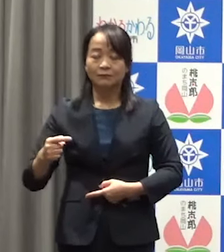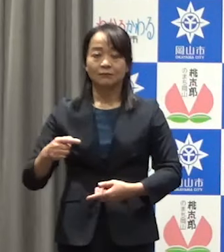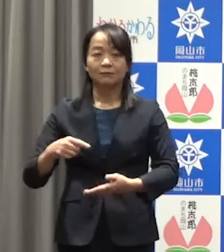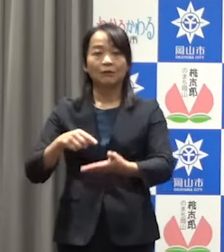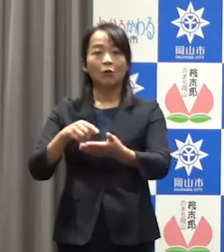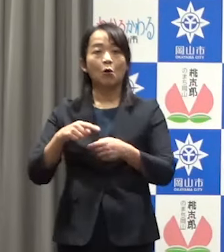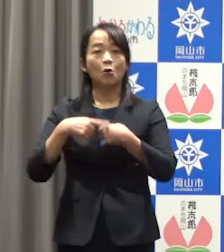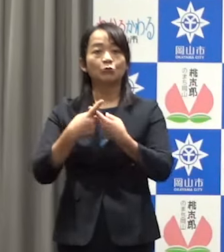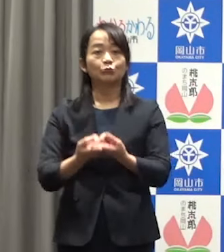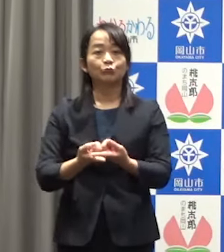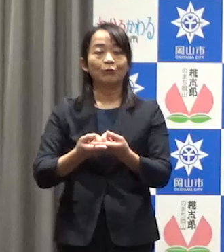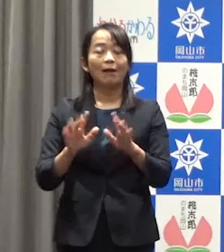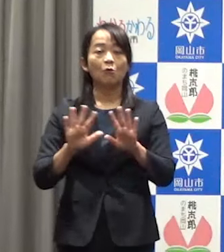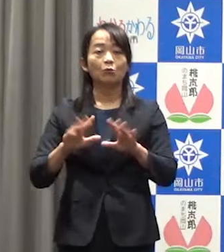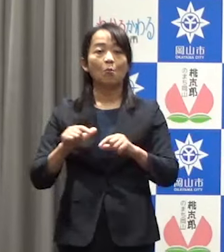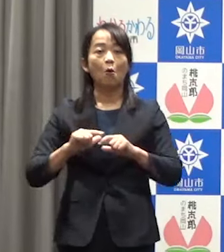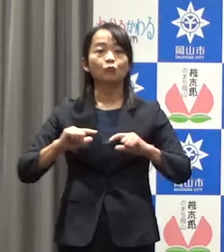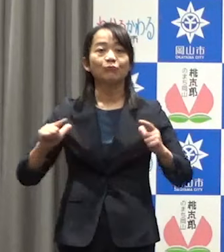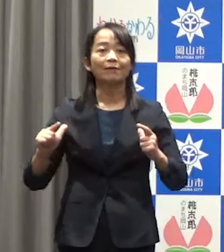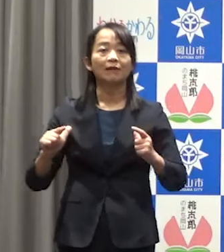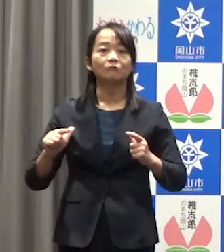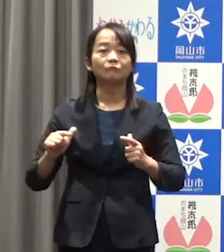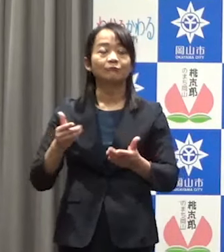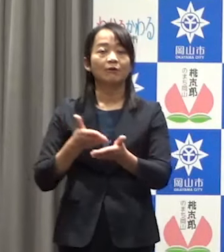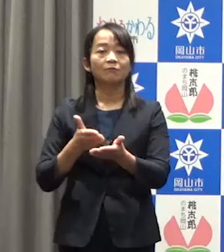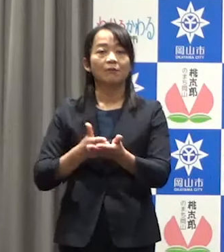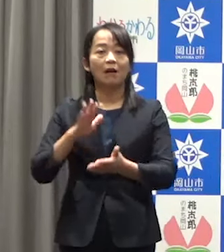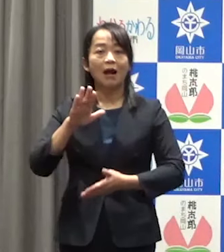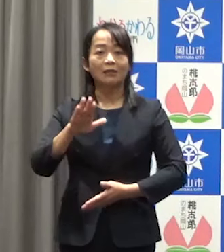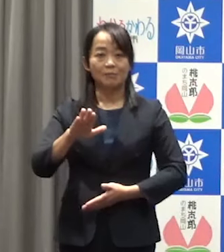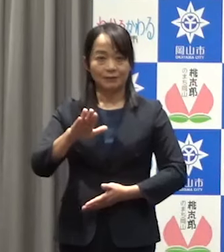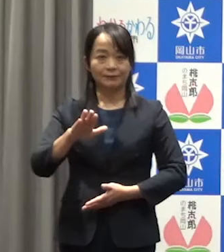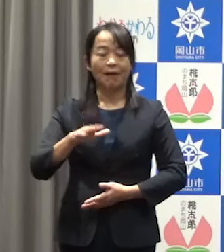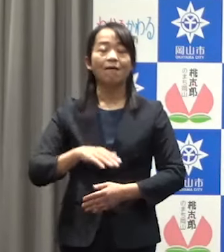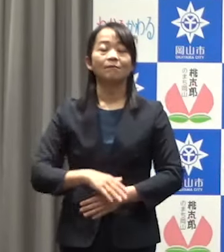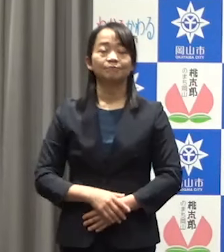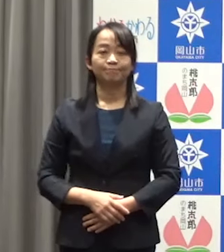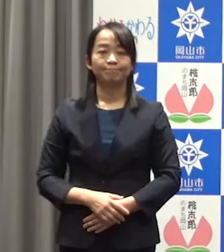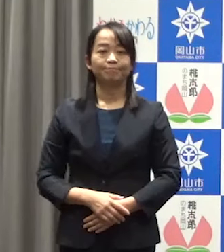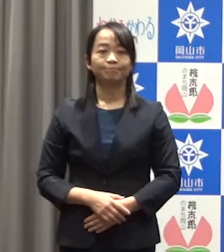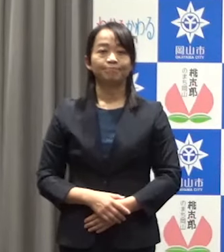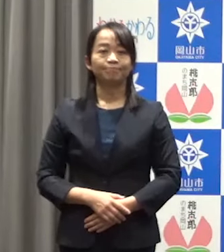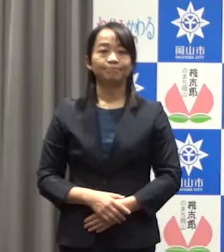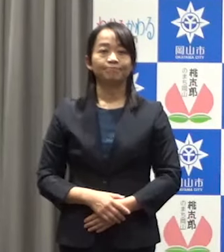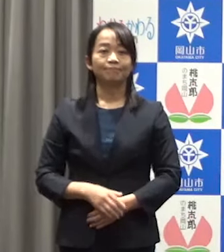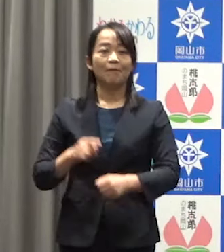去年は待機児童数1人という、市としては何とか